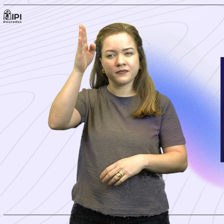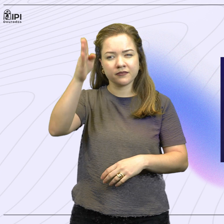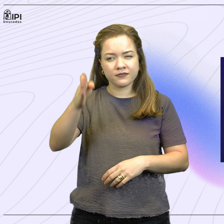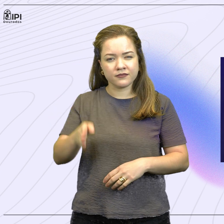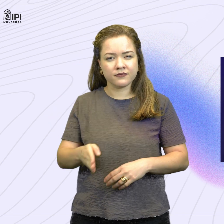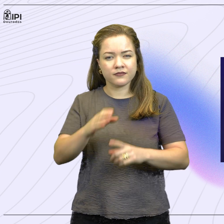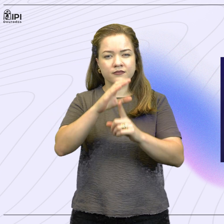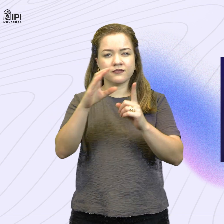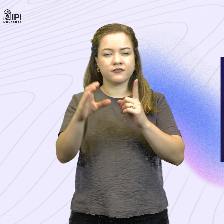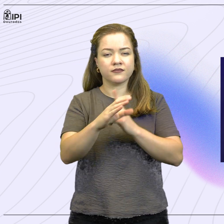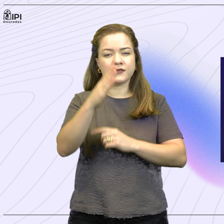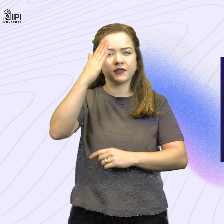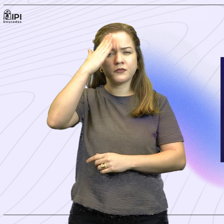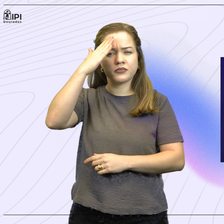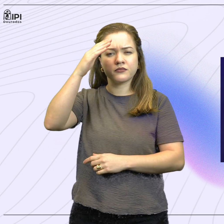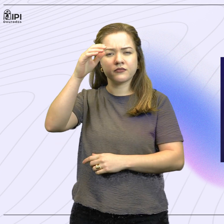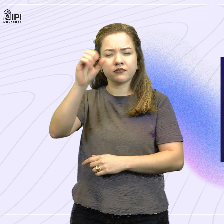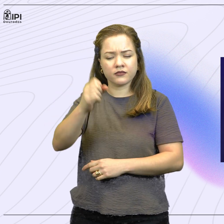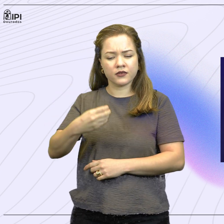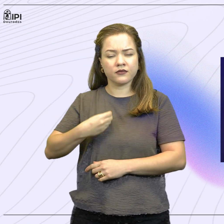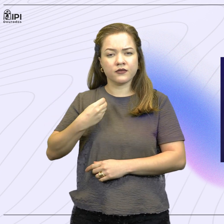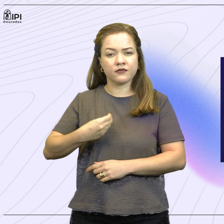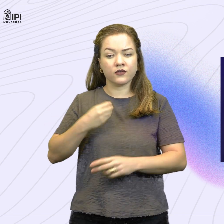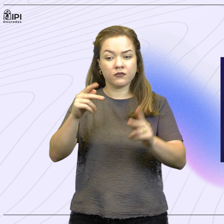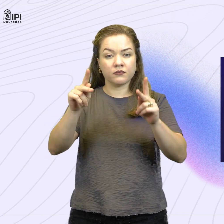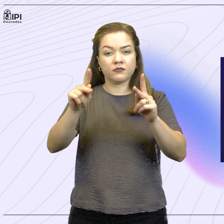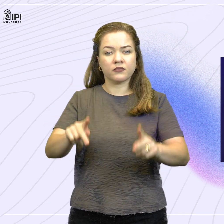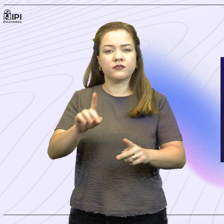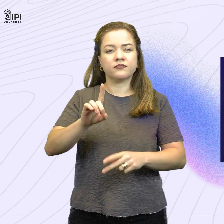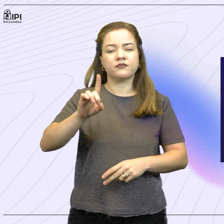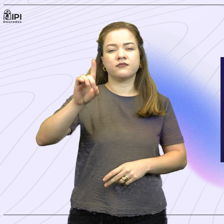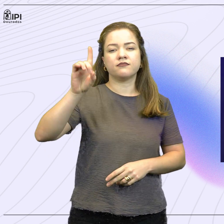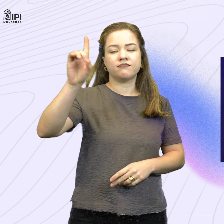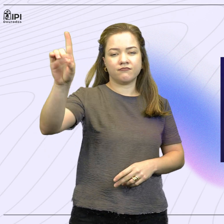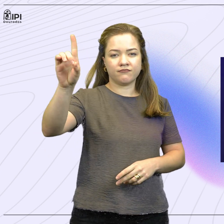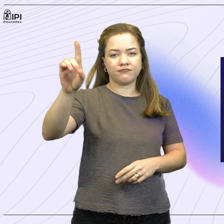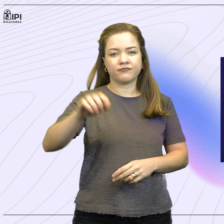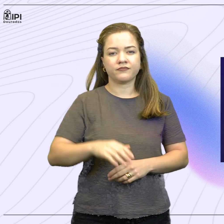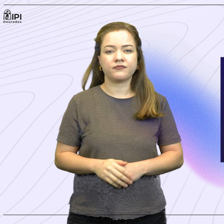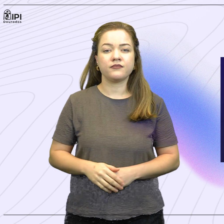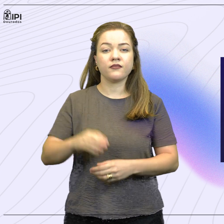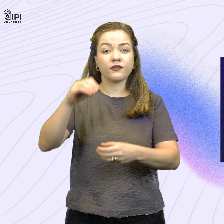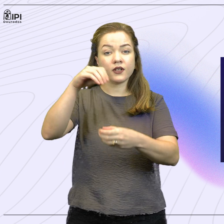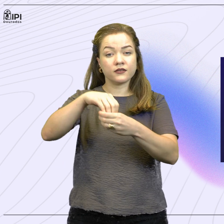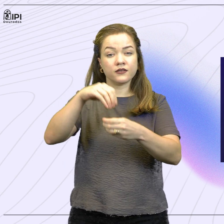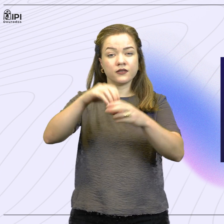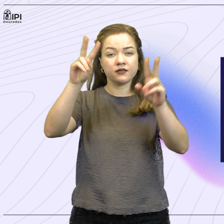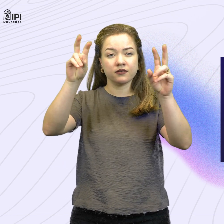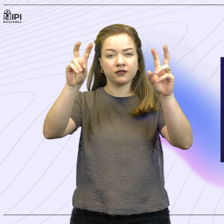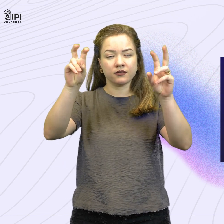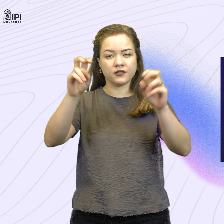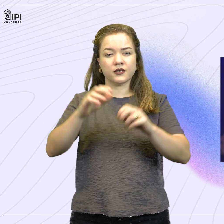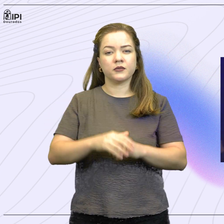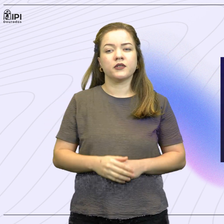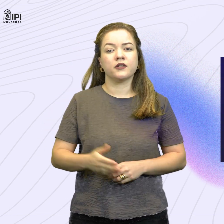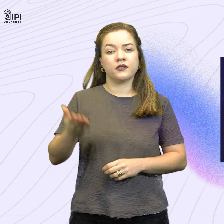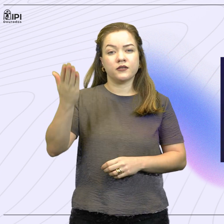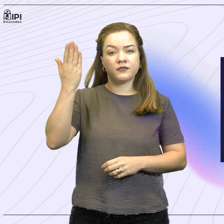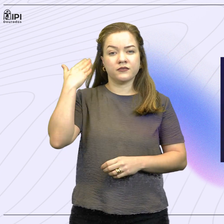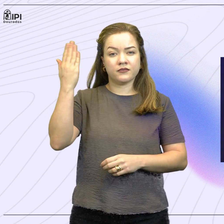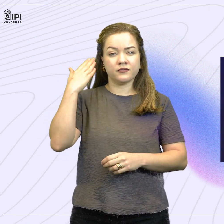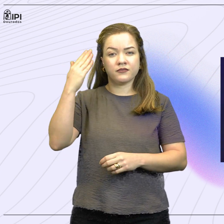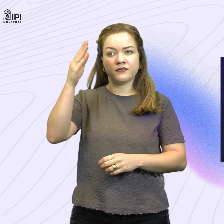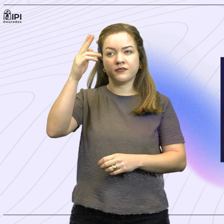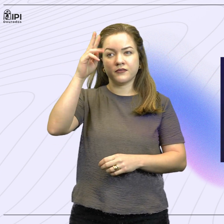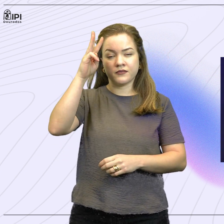como povo de Deus, né? Tanto os domingos quanto as terças temos trabalhado esse tema e foi trabalhado dentro desse tema nas últimas terças-feiras, né? Um